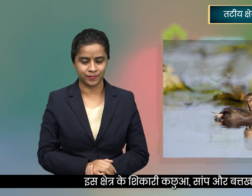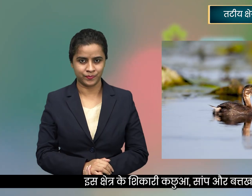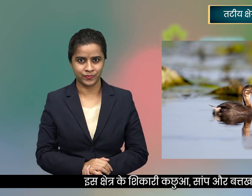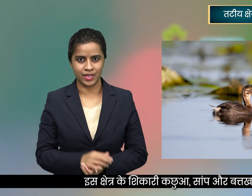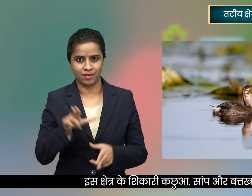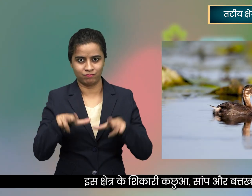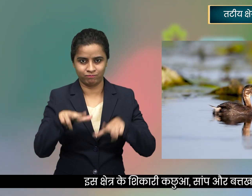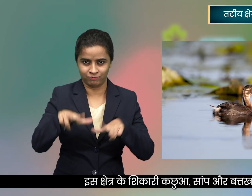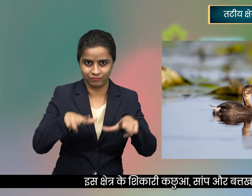है।